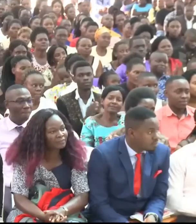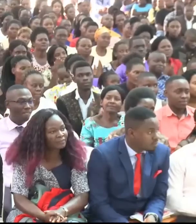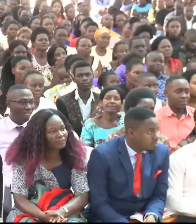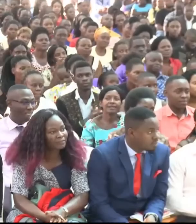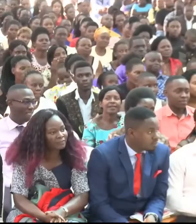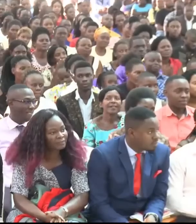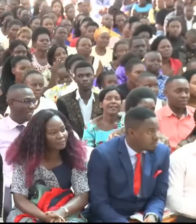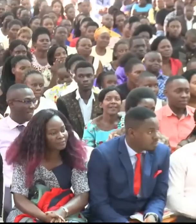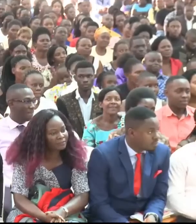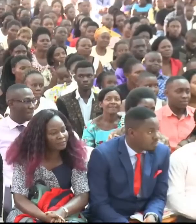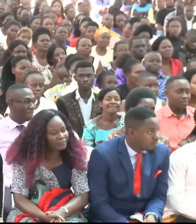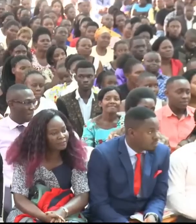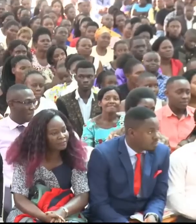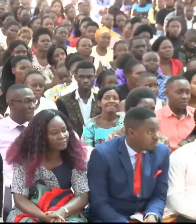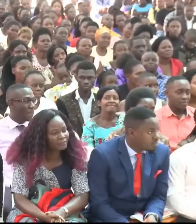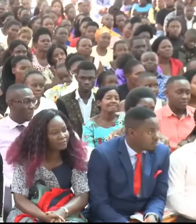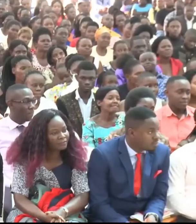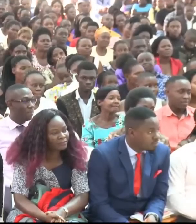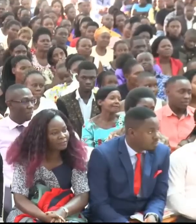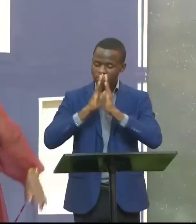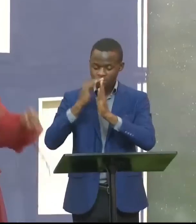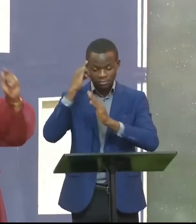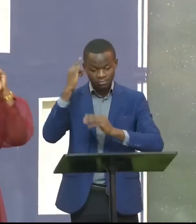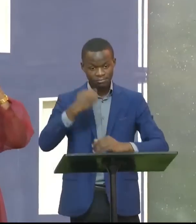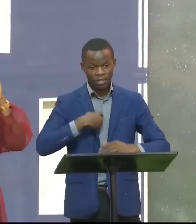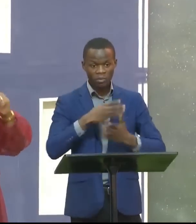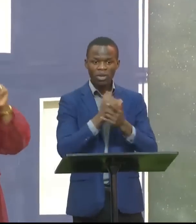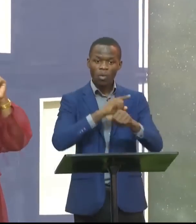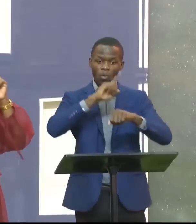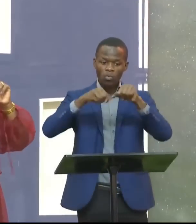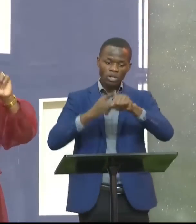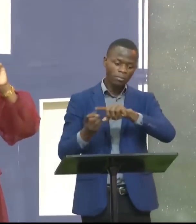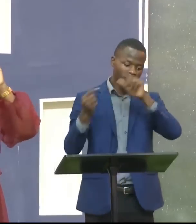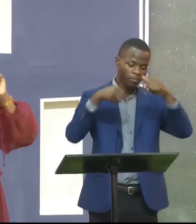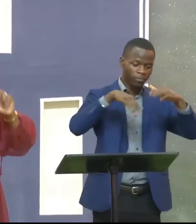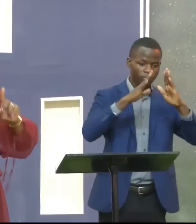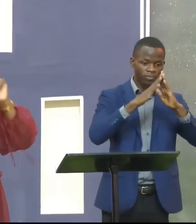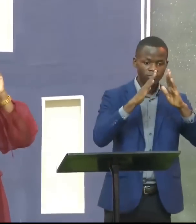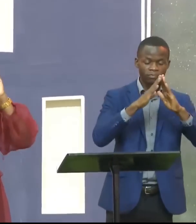Banjagadde ne bansabira nga buli lwe bajja waka